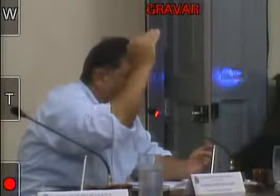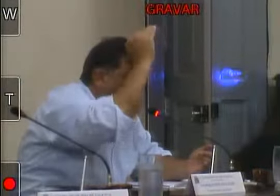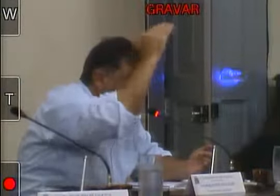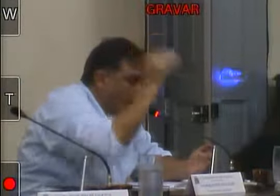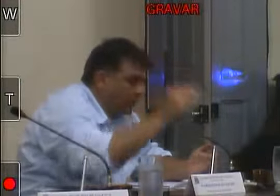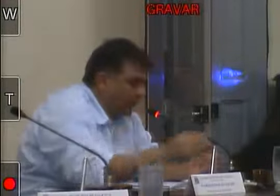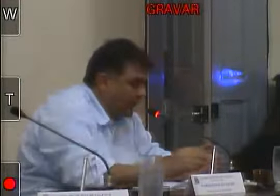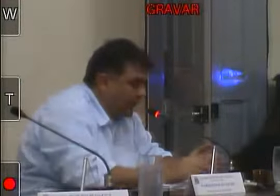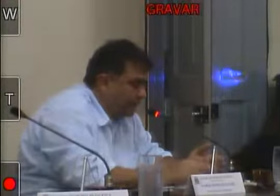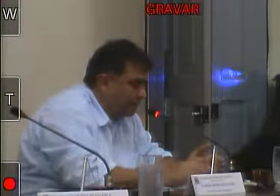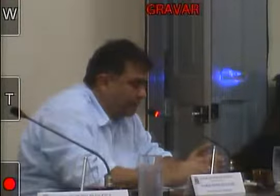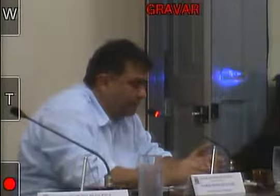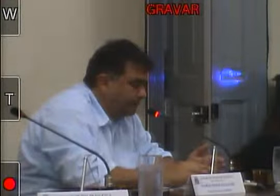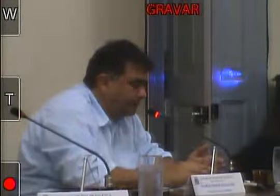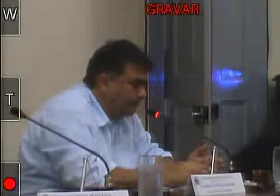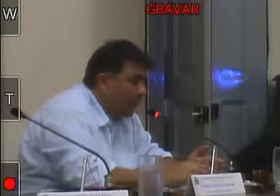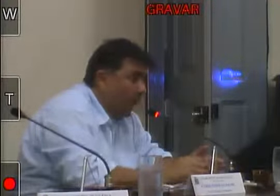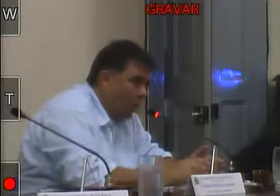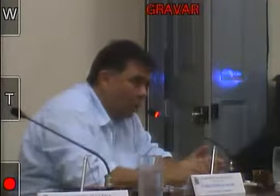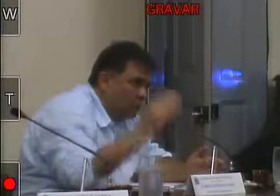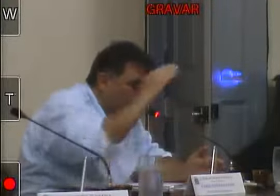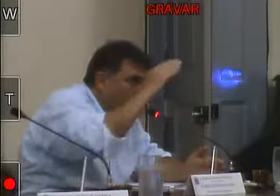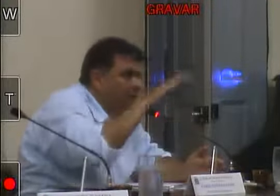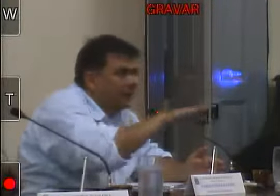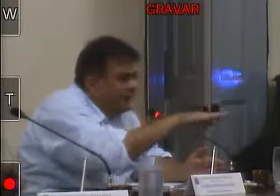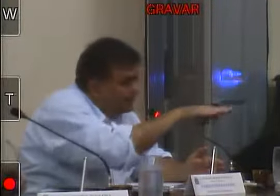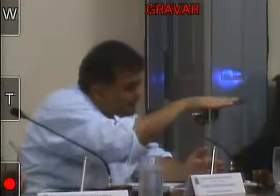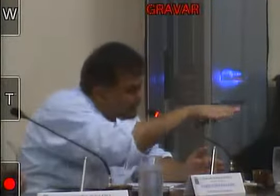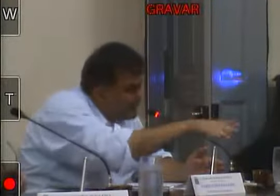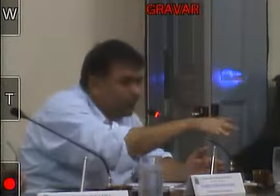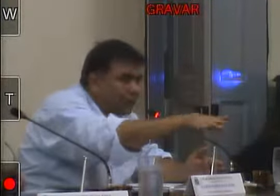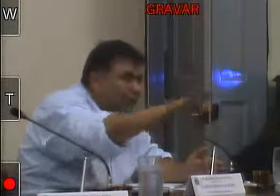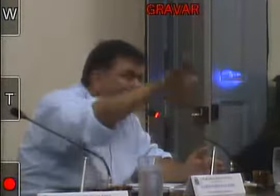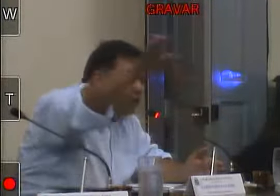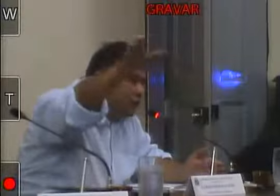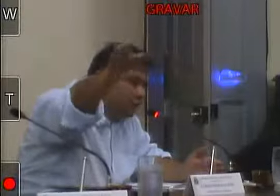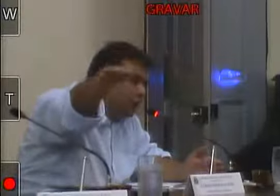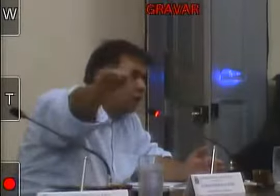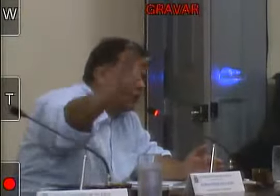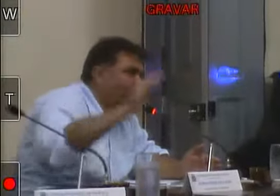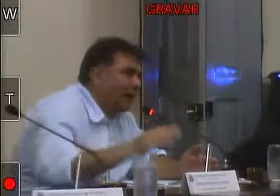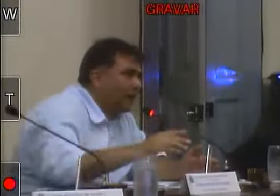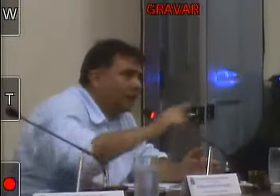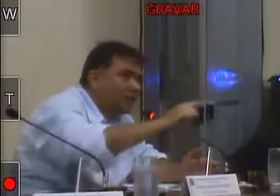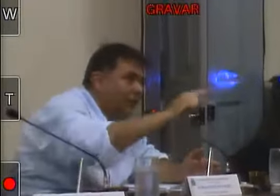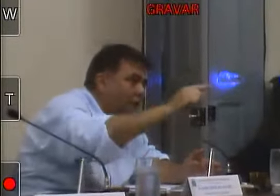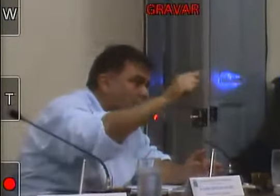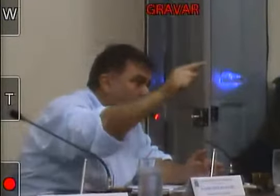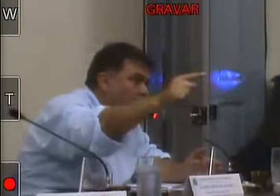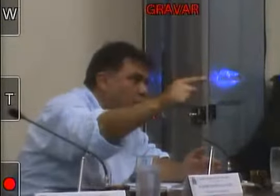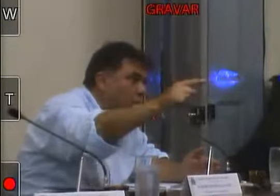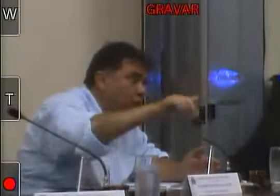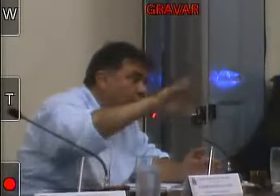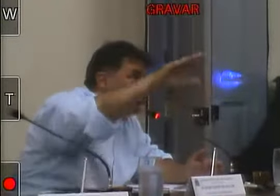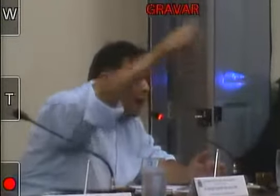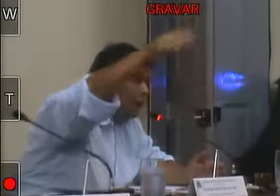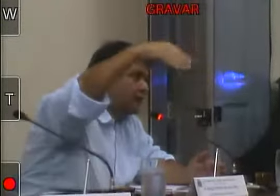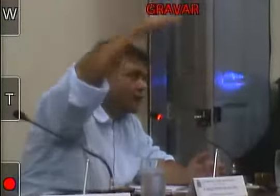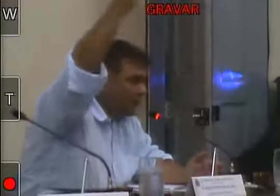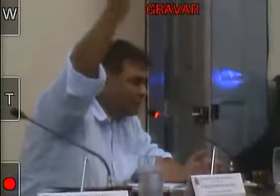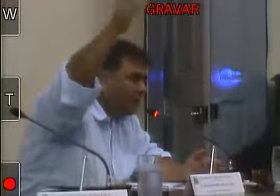a parte alta, que é Marrocos, né, descendo, entrando em direção ao Hotel Acalanto, tem vários pequenos condomínios, tem